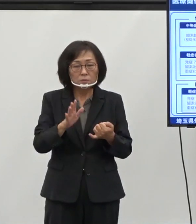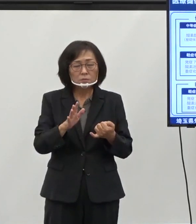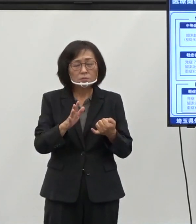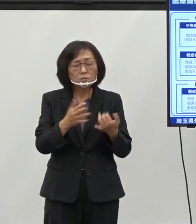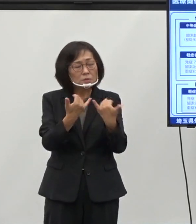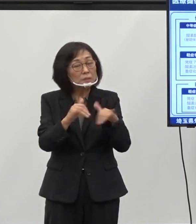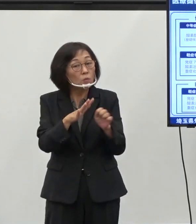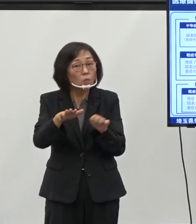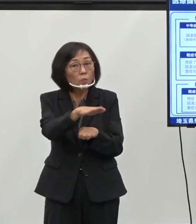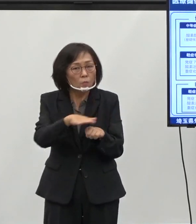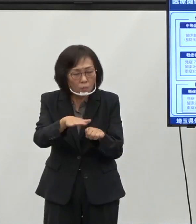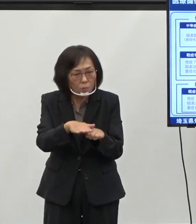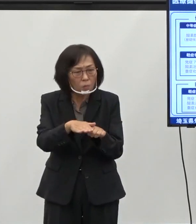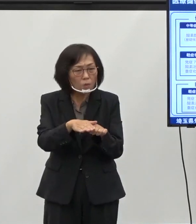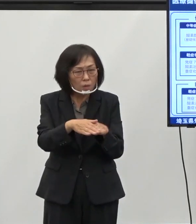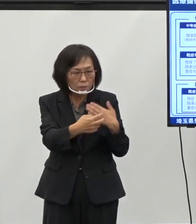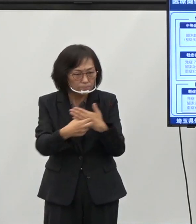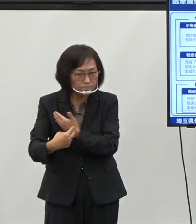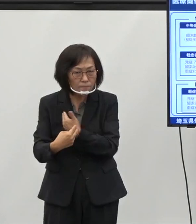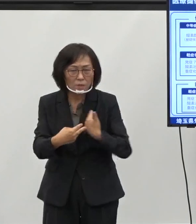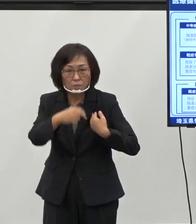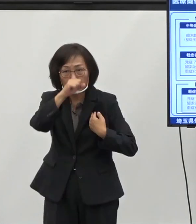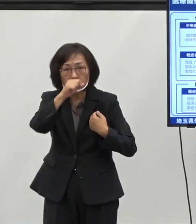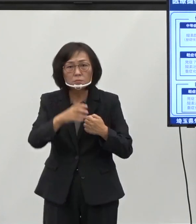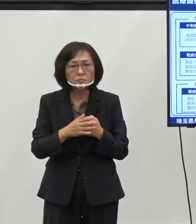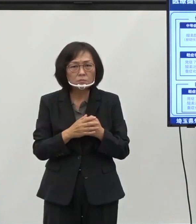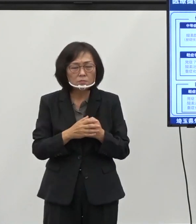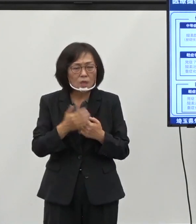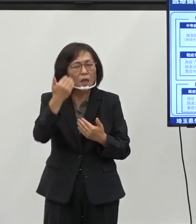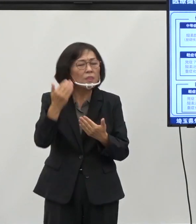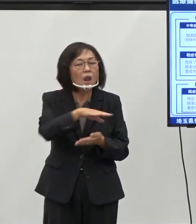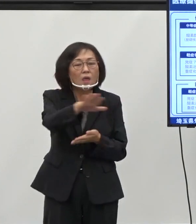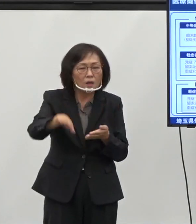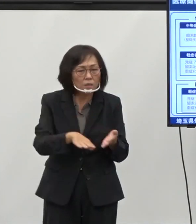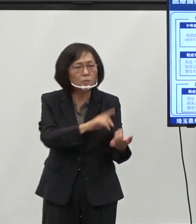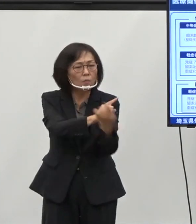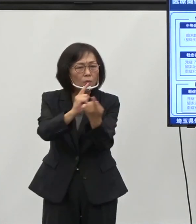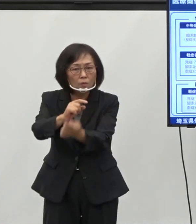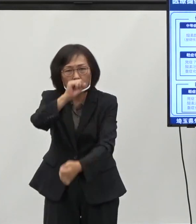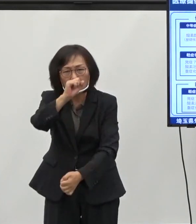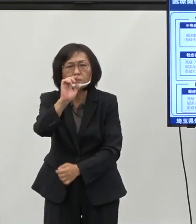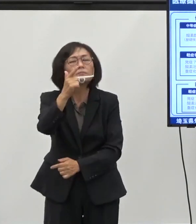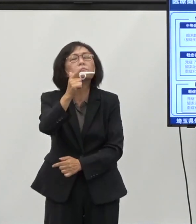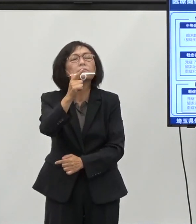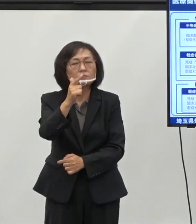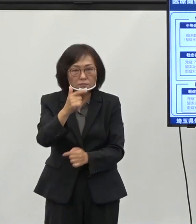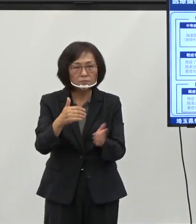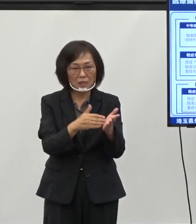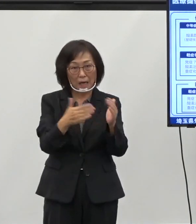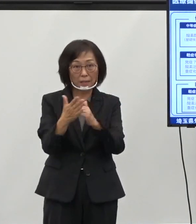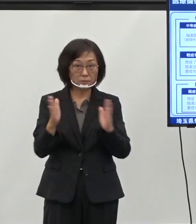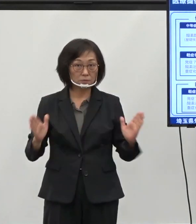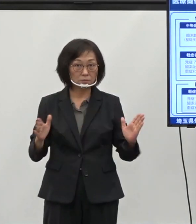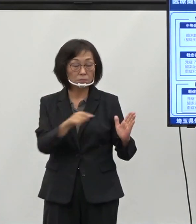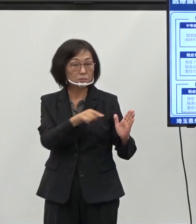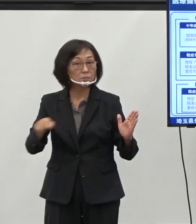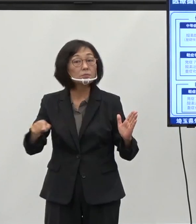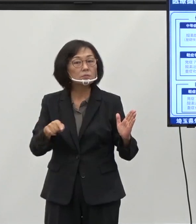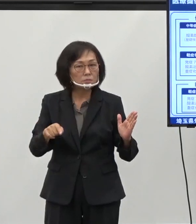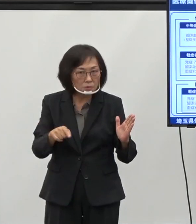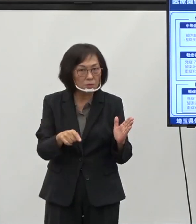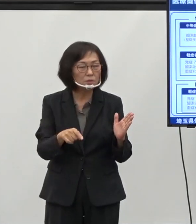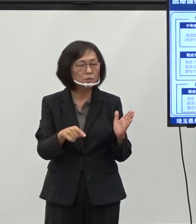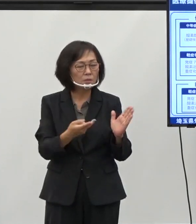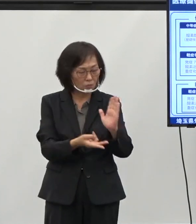、とにかく処方したらどうにでもいいって話じゃないので、しっかりとした体制が組める範囲で徐々に外来等に移してい